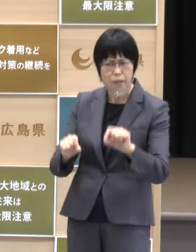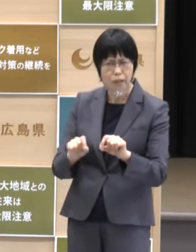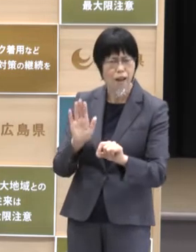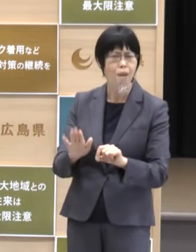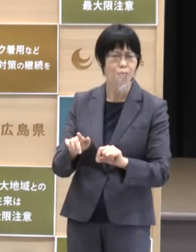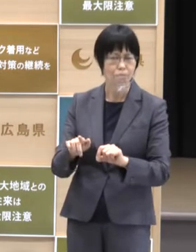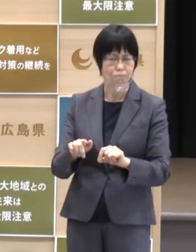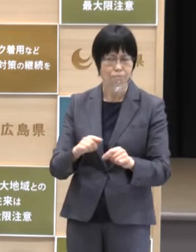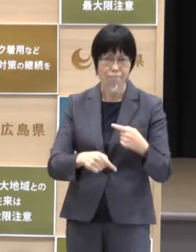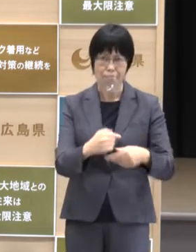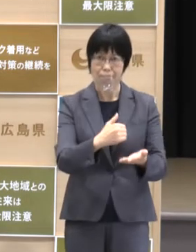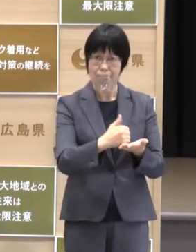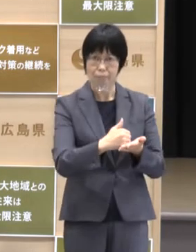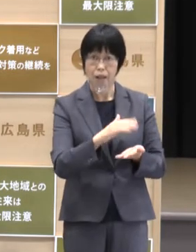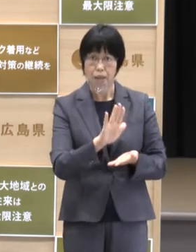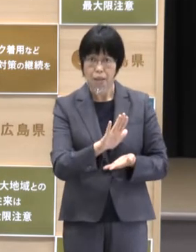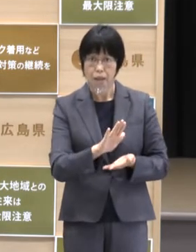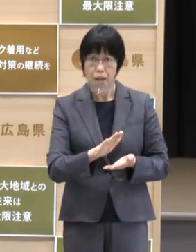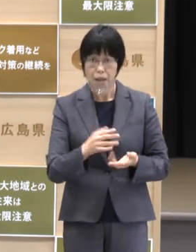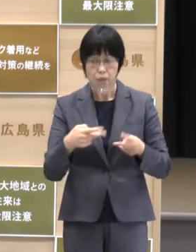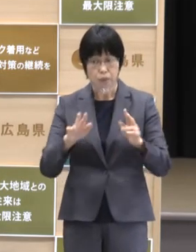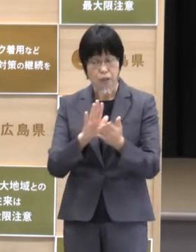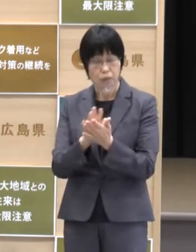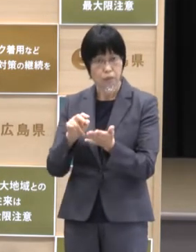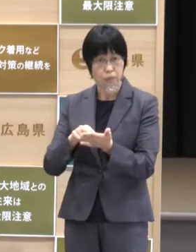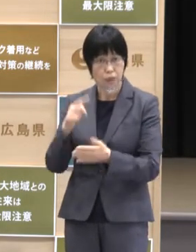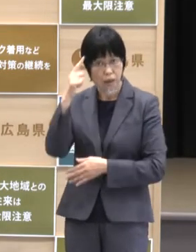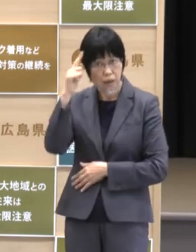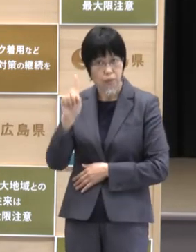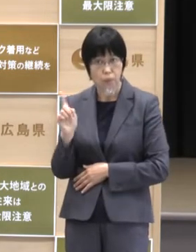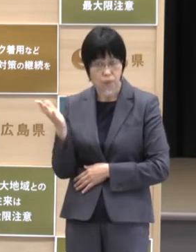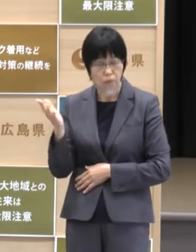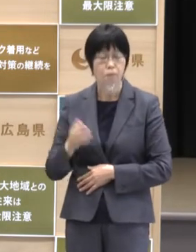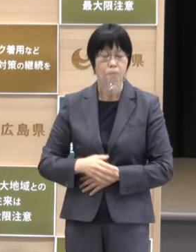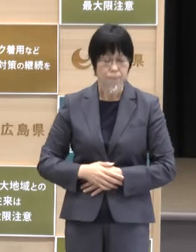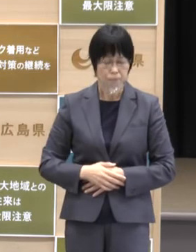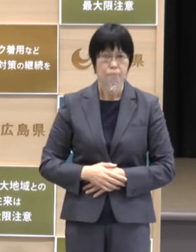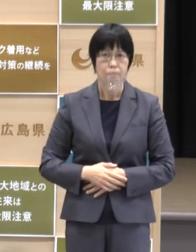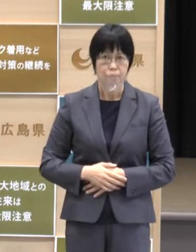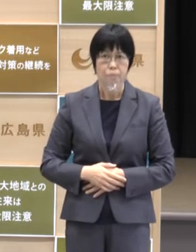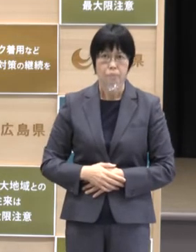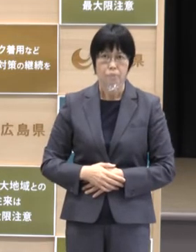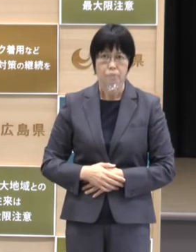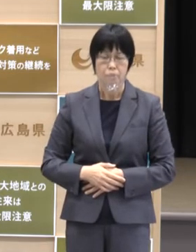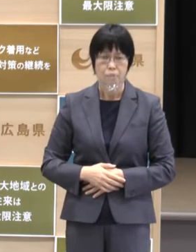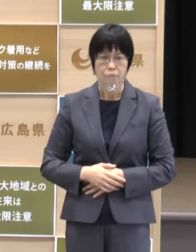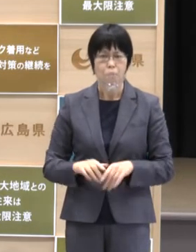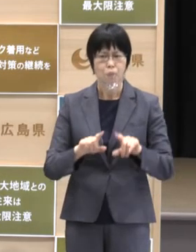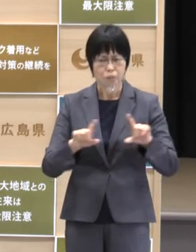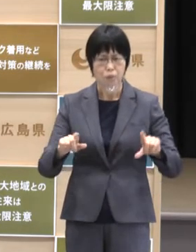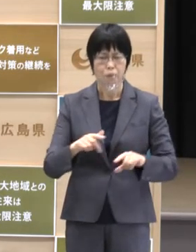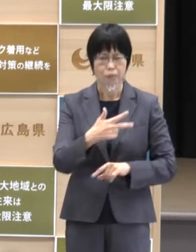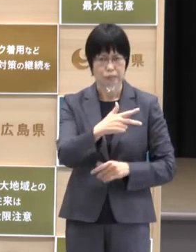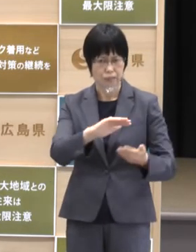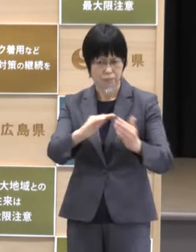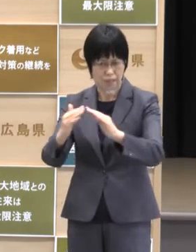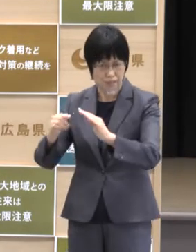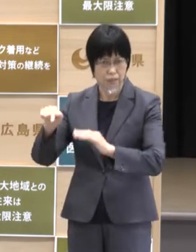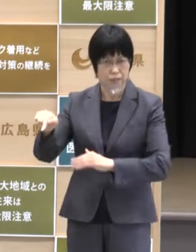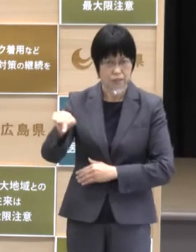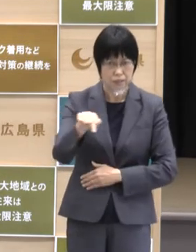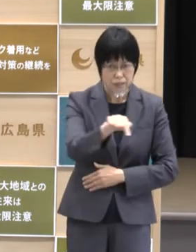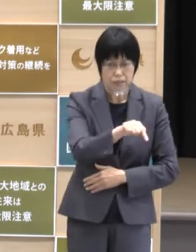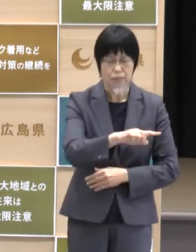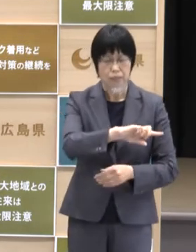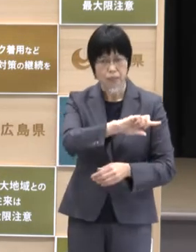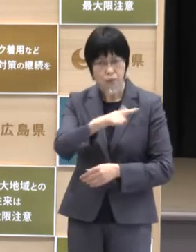このことについて、県としてはどう捉えておられますでしょうか。 そうですね、もちろん各自治体においてですね、